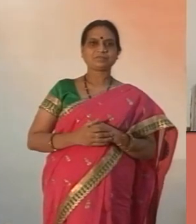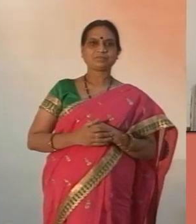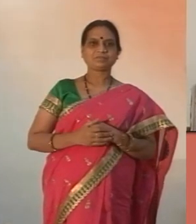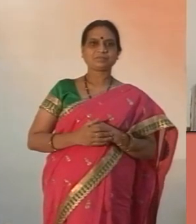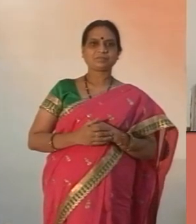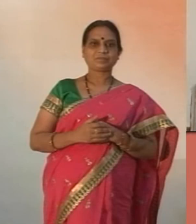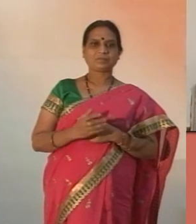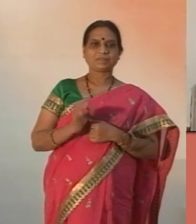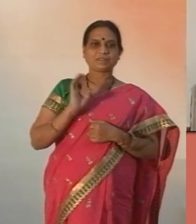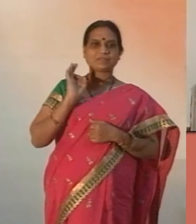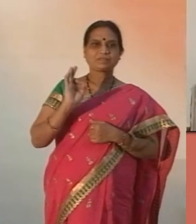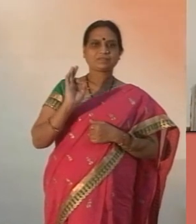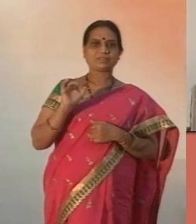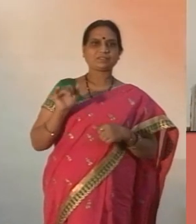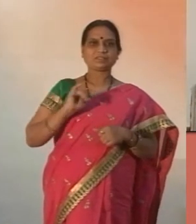सबसे आवश्यक है